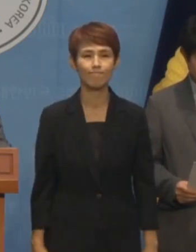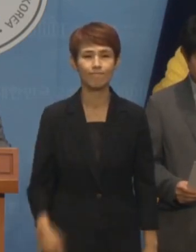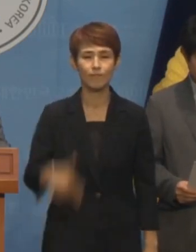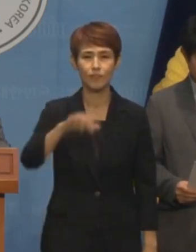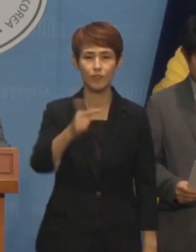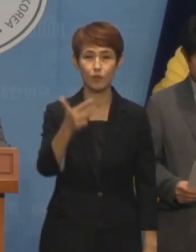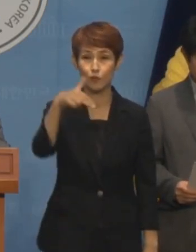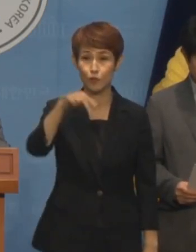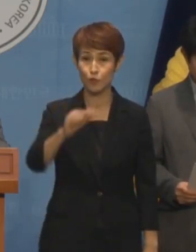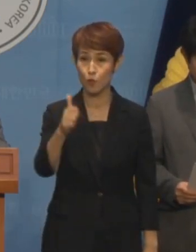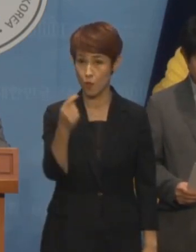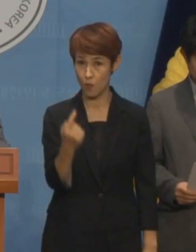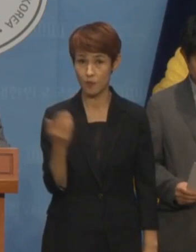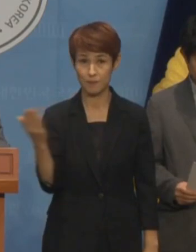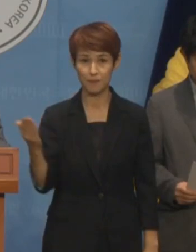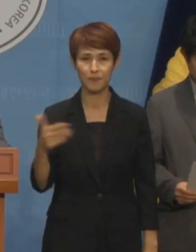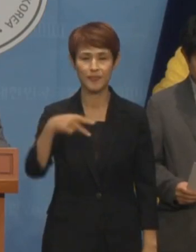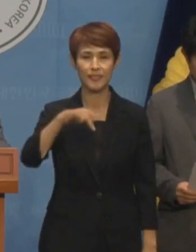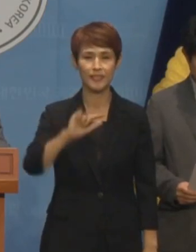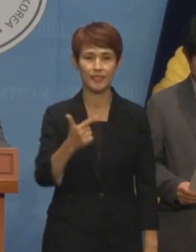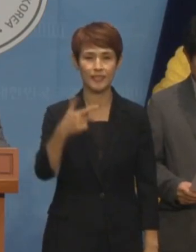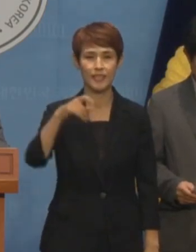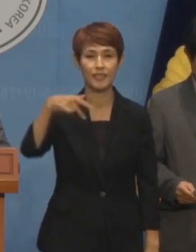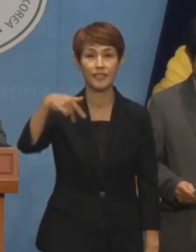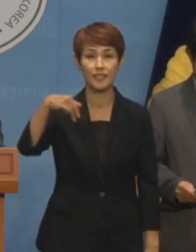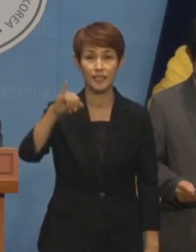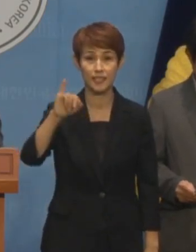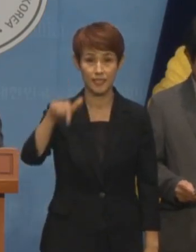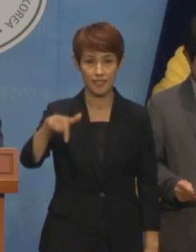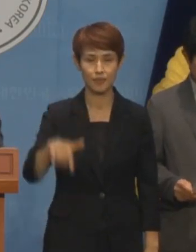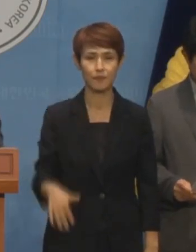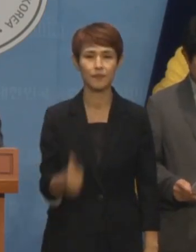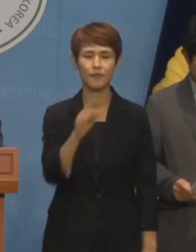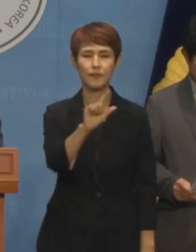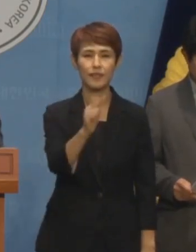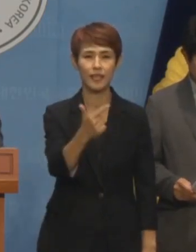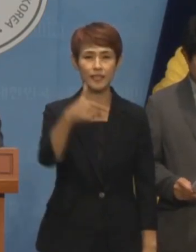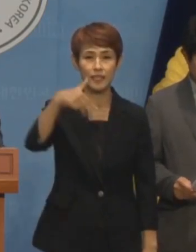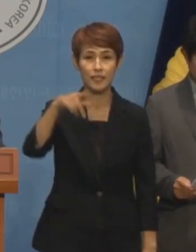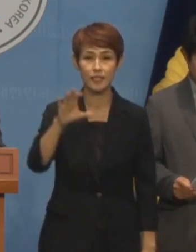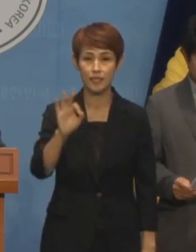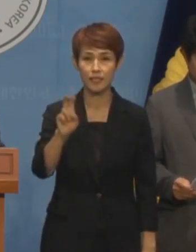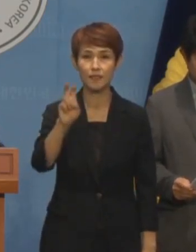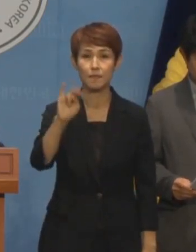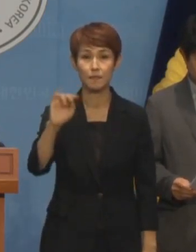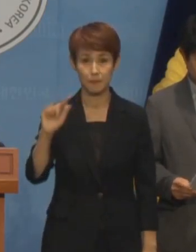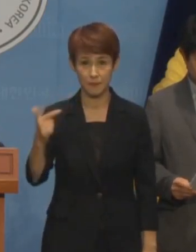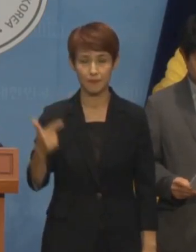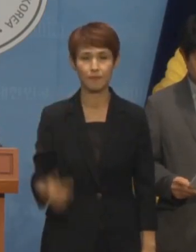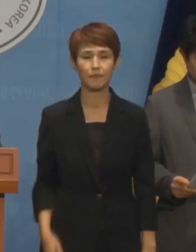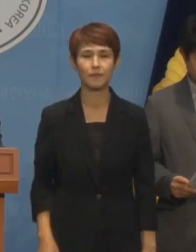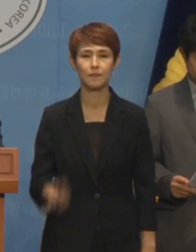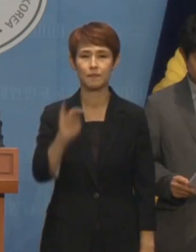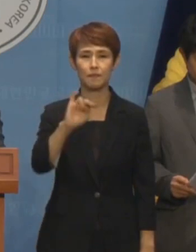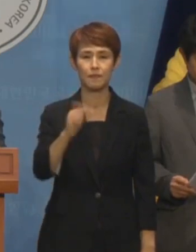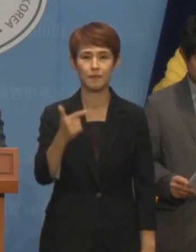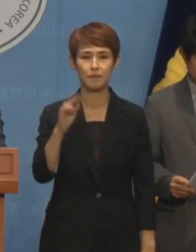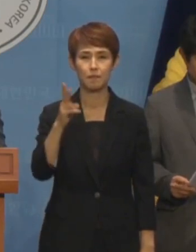천준호 위원님, 신장식 위원님, 한창민 위원님, 민병덕 위원님.